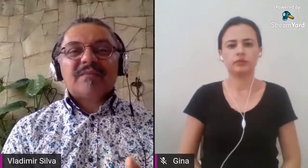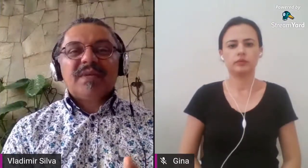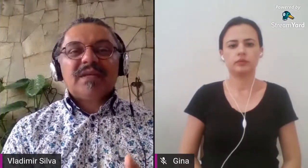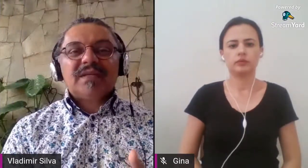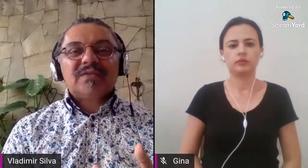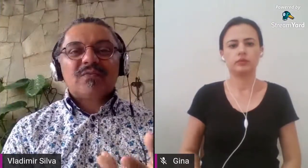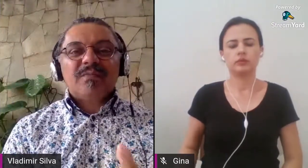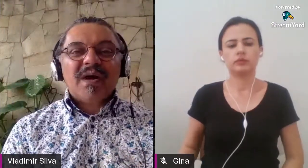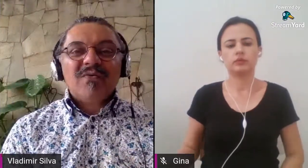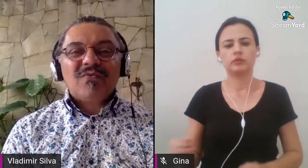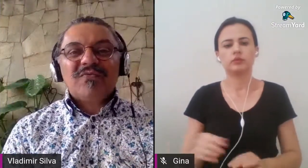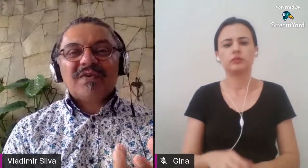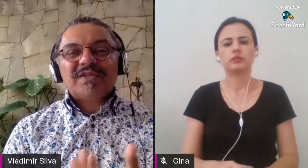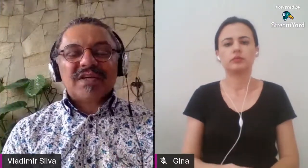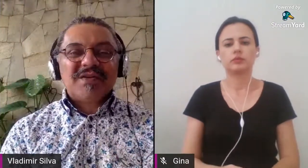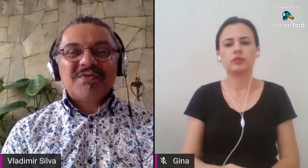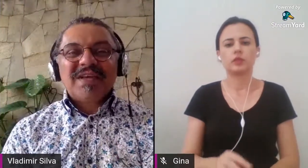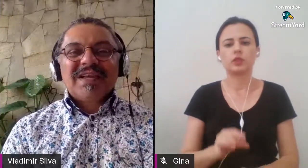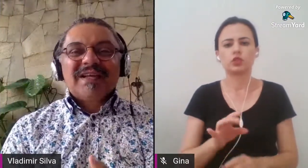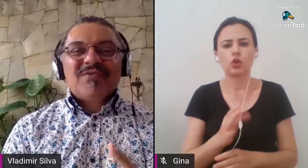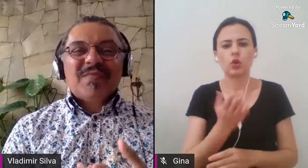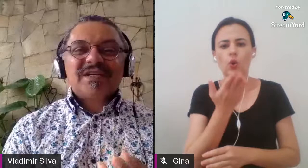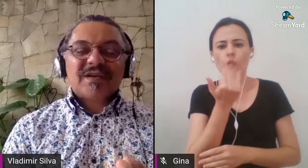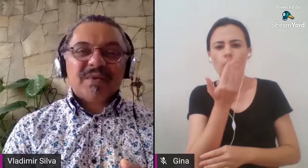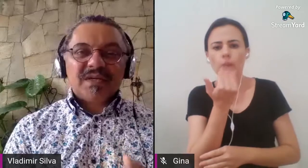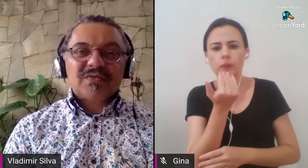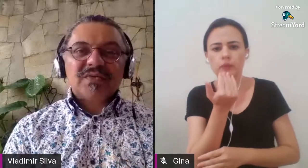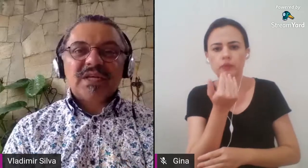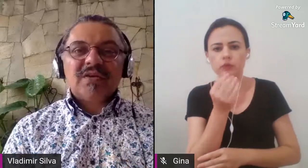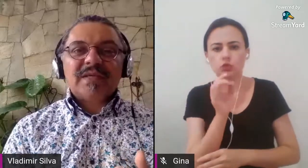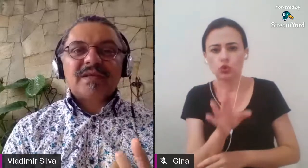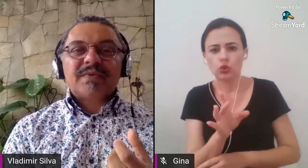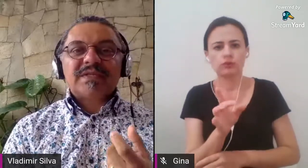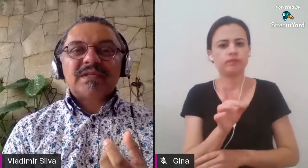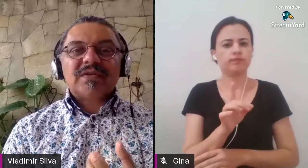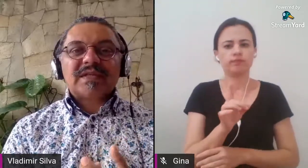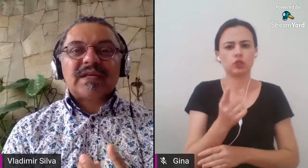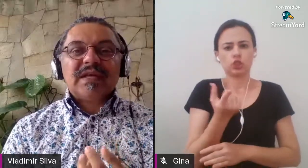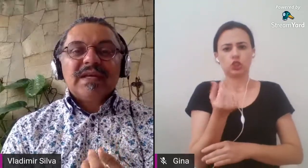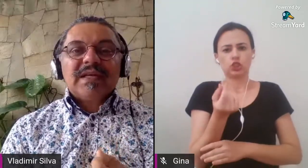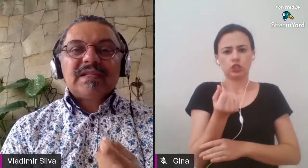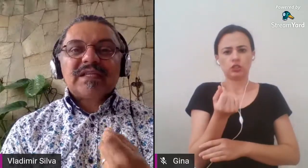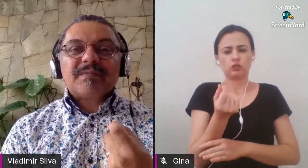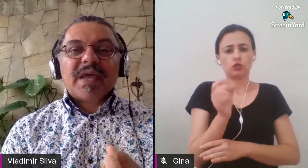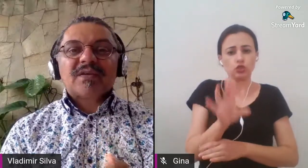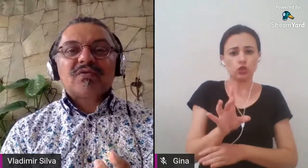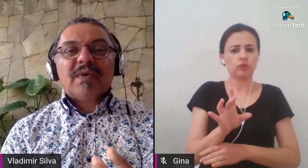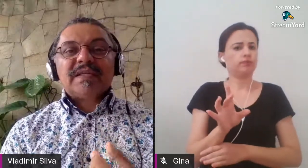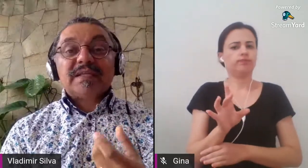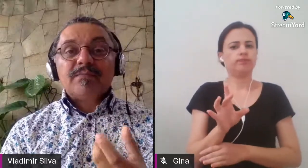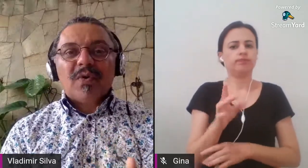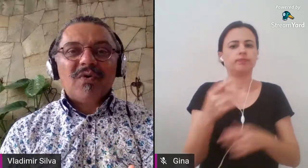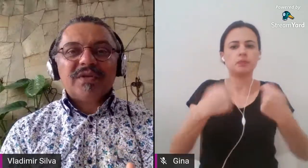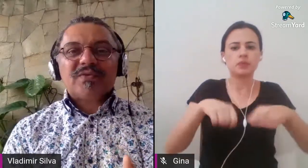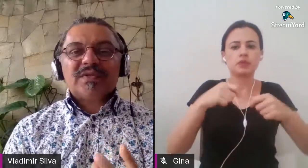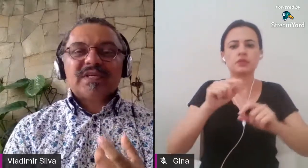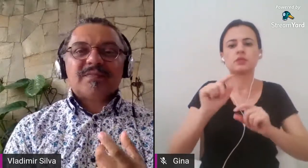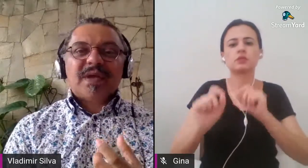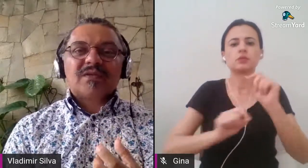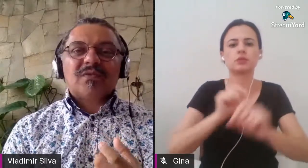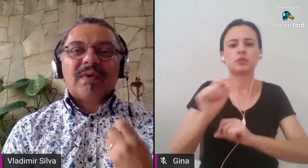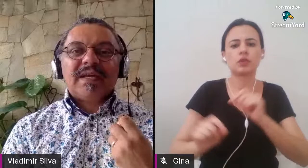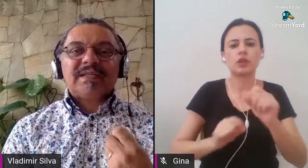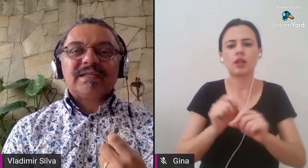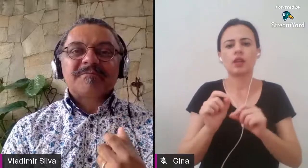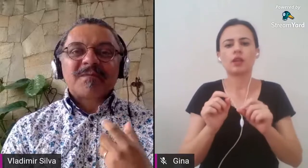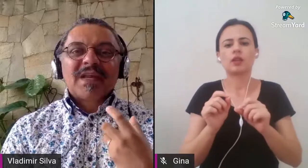Né? Não basta apenas o pão, o feijão, não basta apenas o dinheiro, mas é preciso esse aspecto mais simbólico,